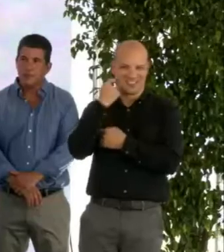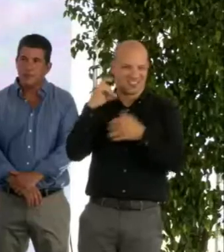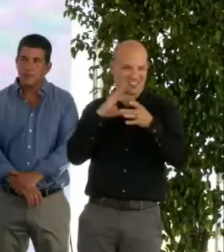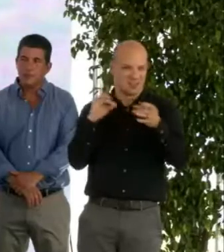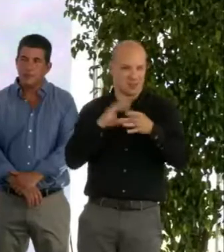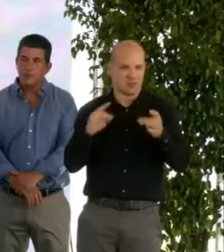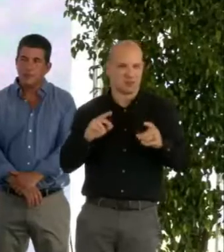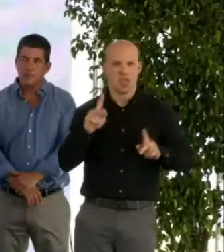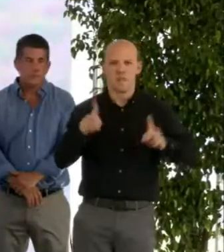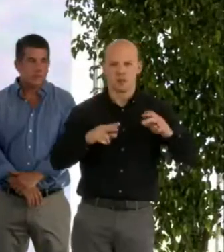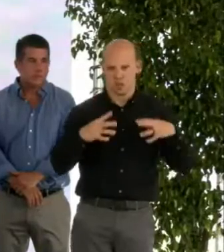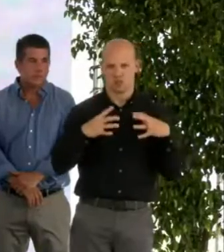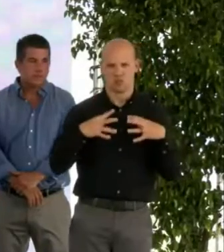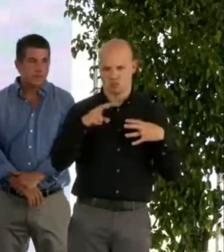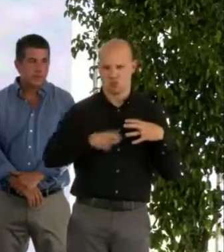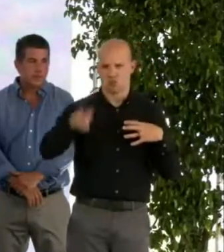turistas